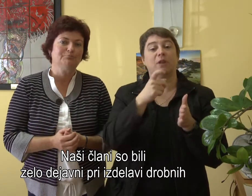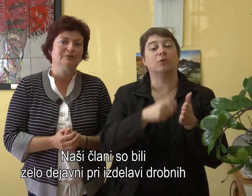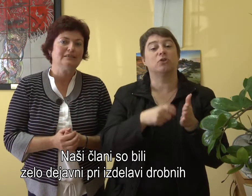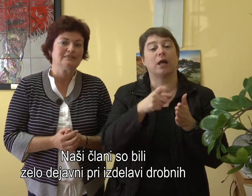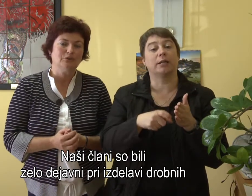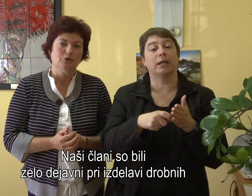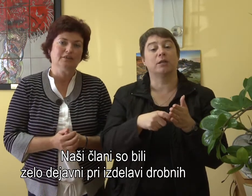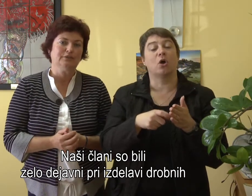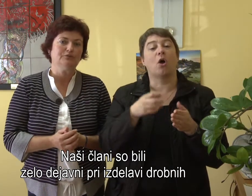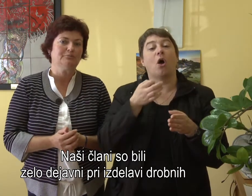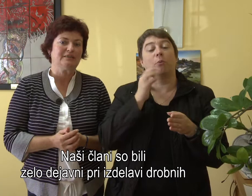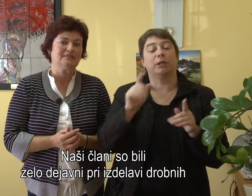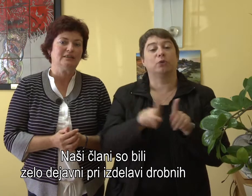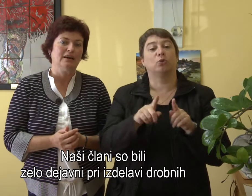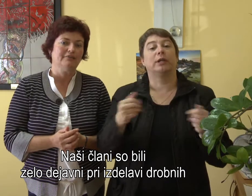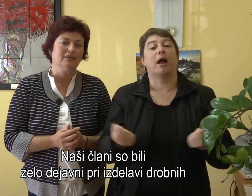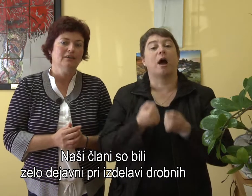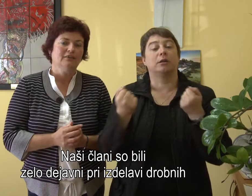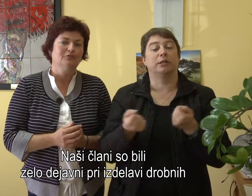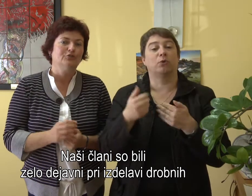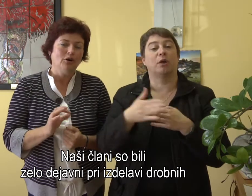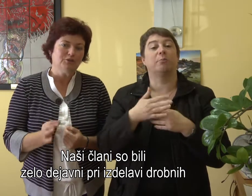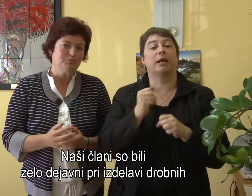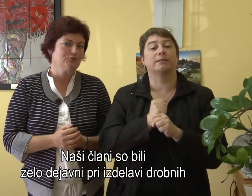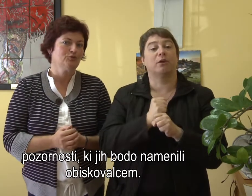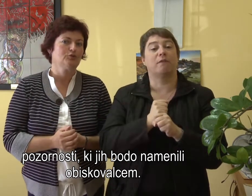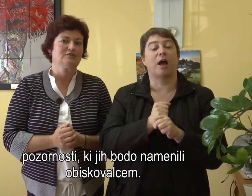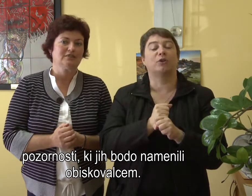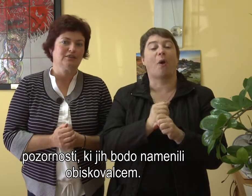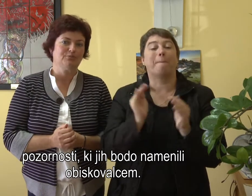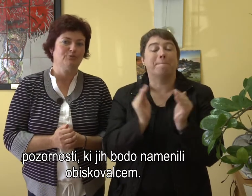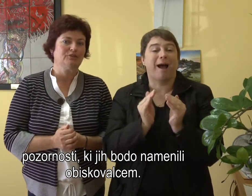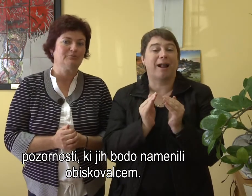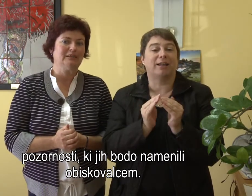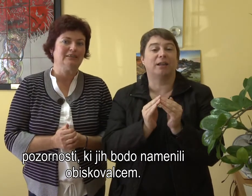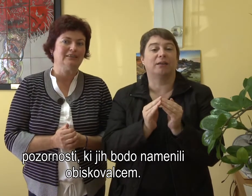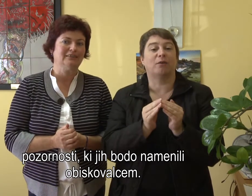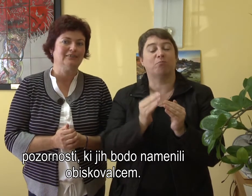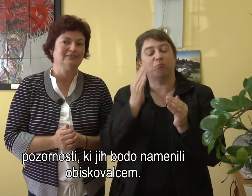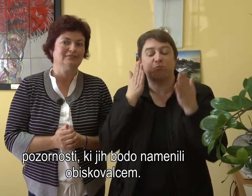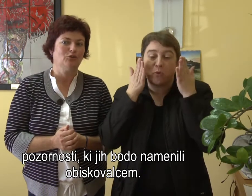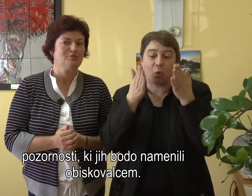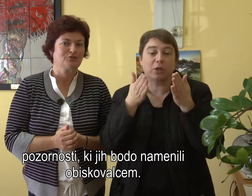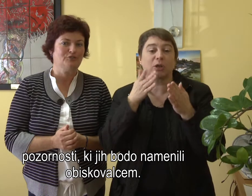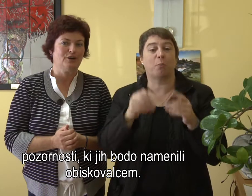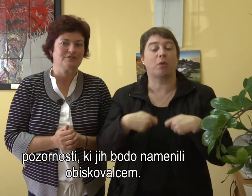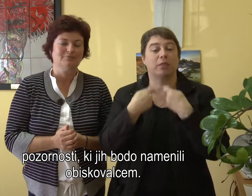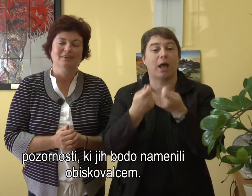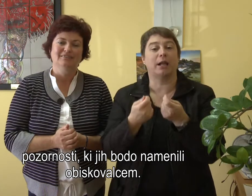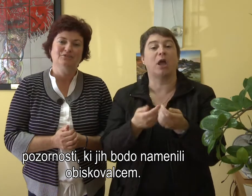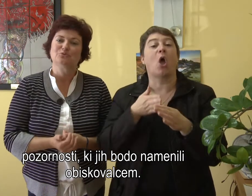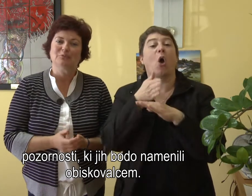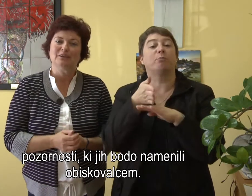so bili zelo aktivni pri izdelavi drobnih pozornosti, ki jih bomo namenili